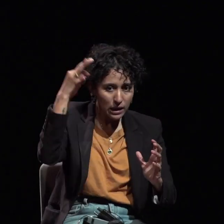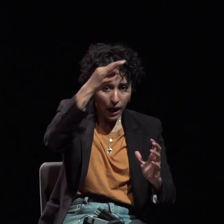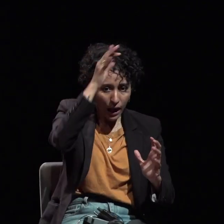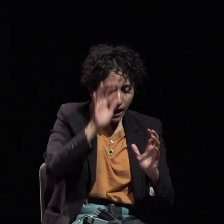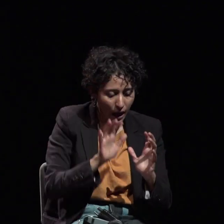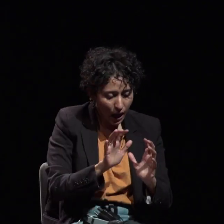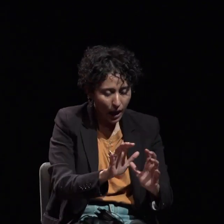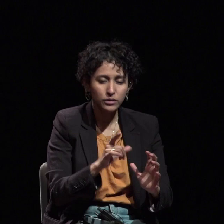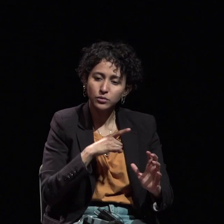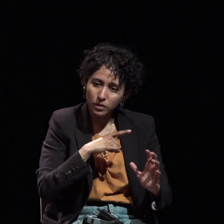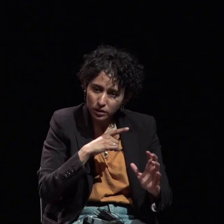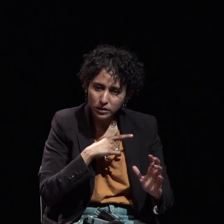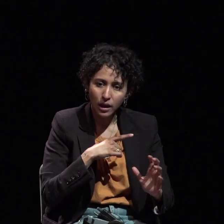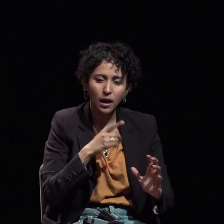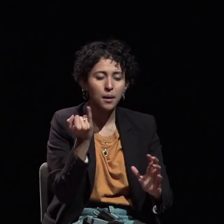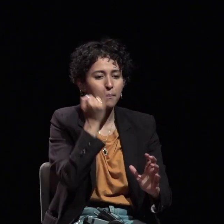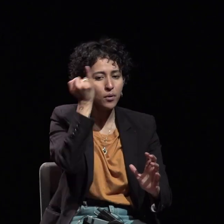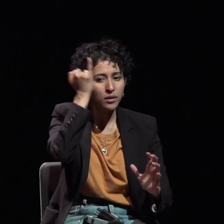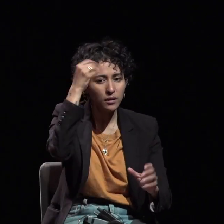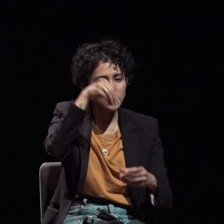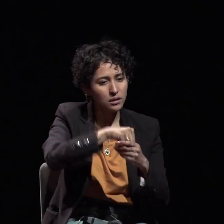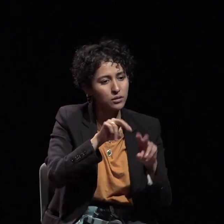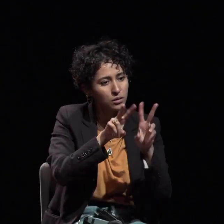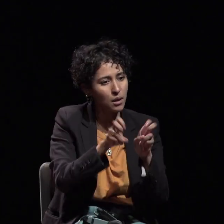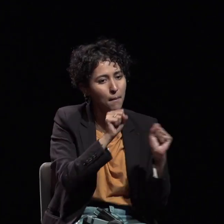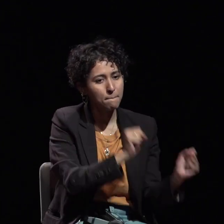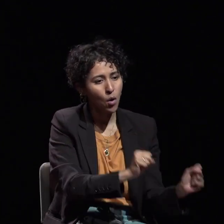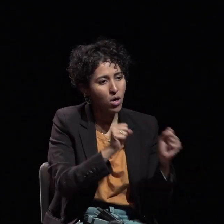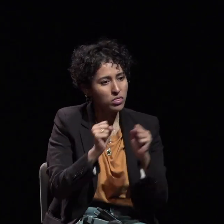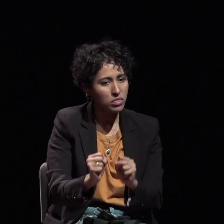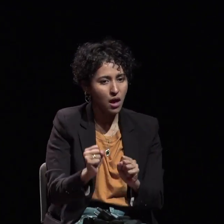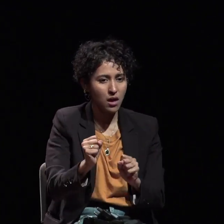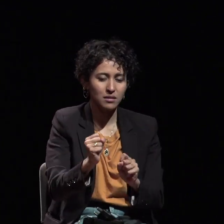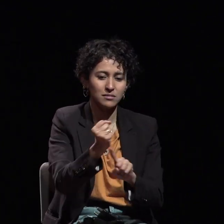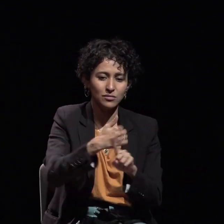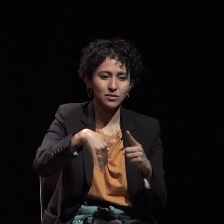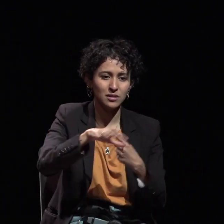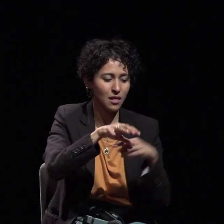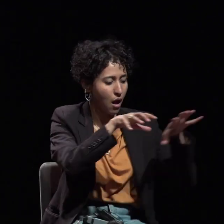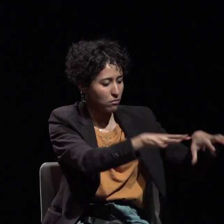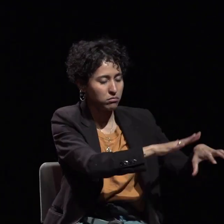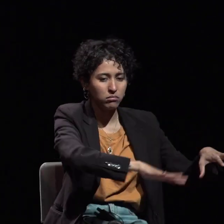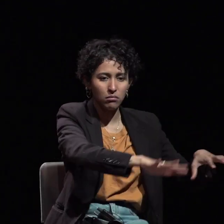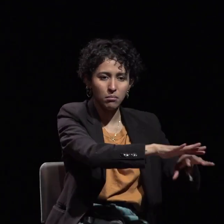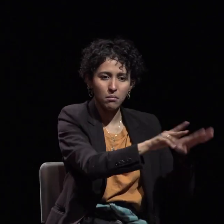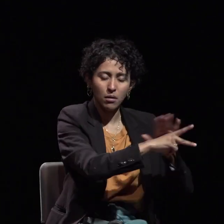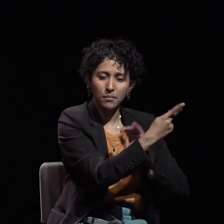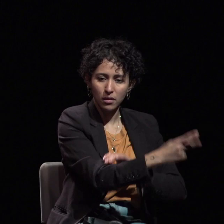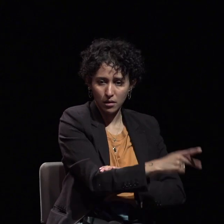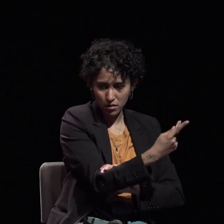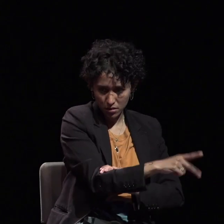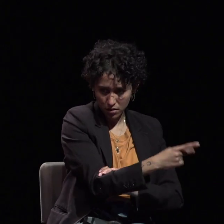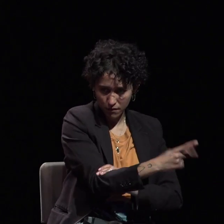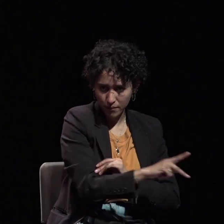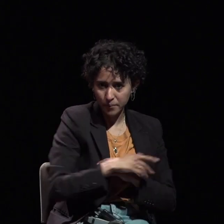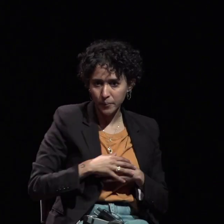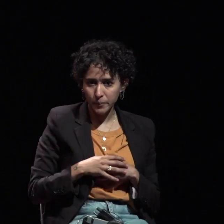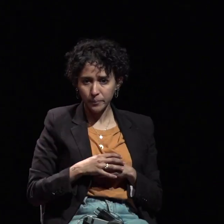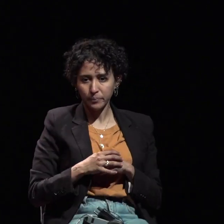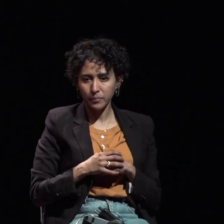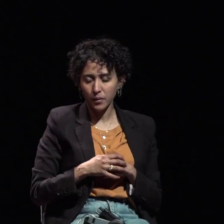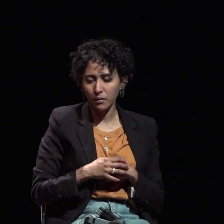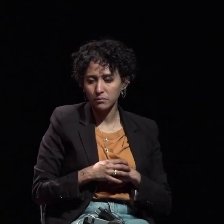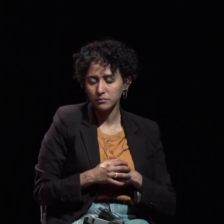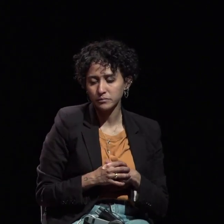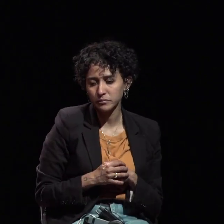poder justamente por sua permanência. É aí, nota Rubinstein, que o termo sagrado, outrora inexistente no discurso